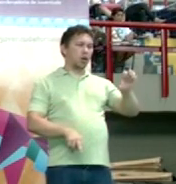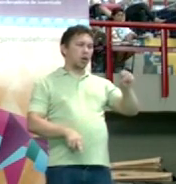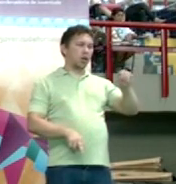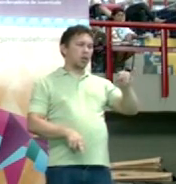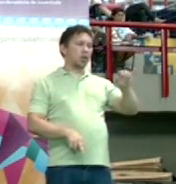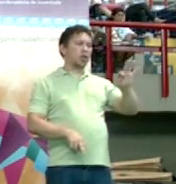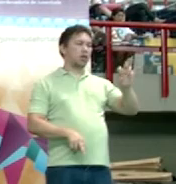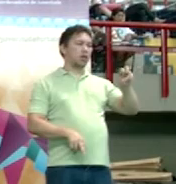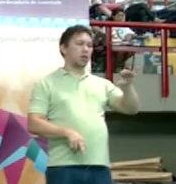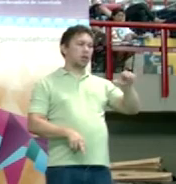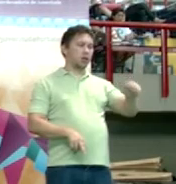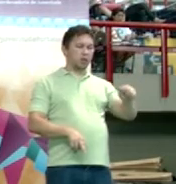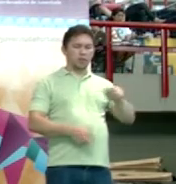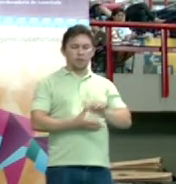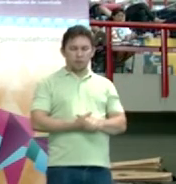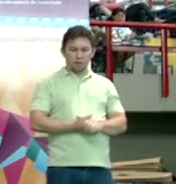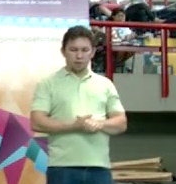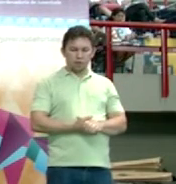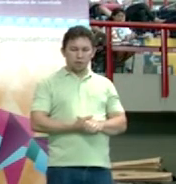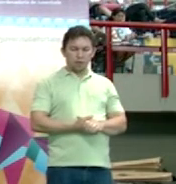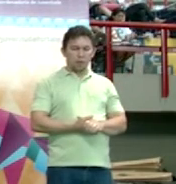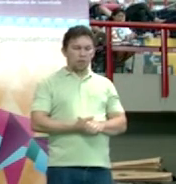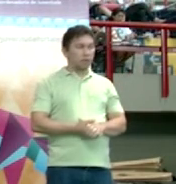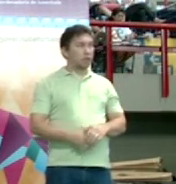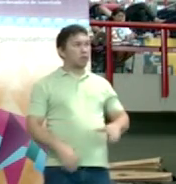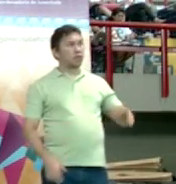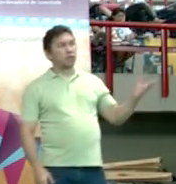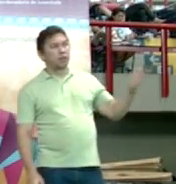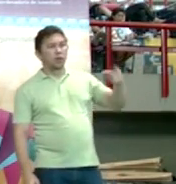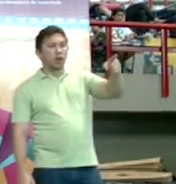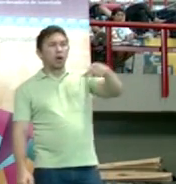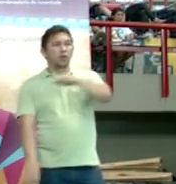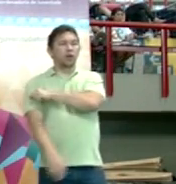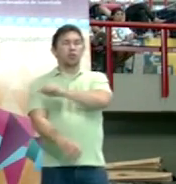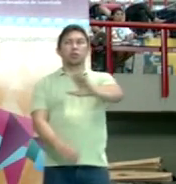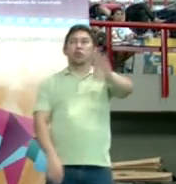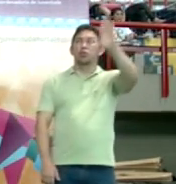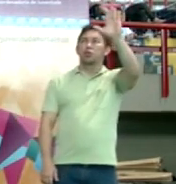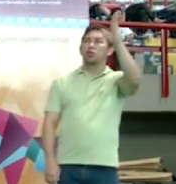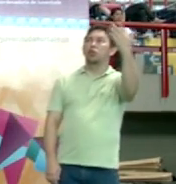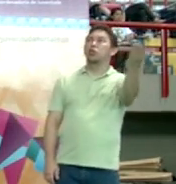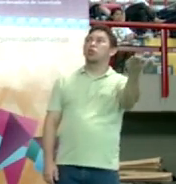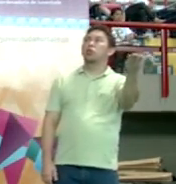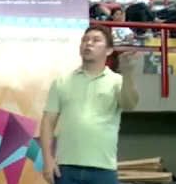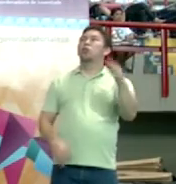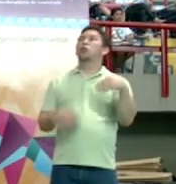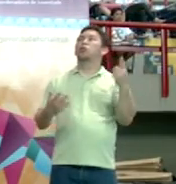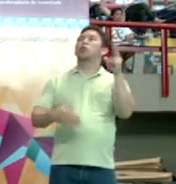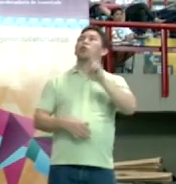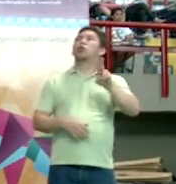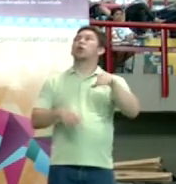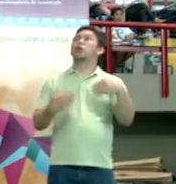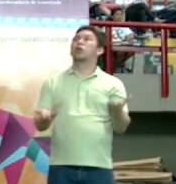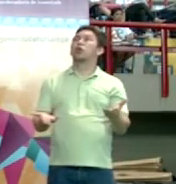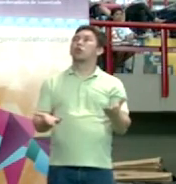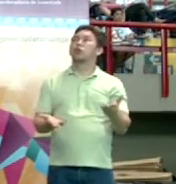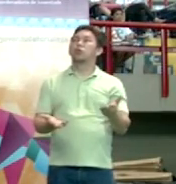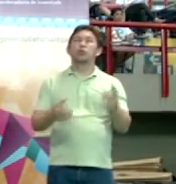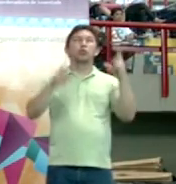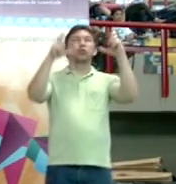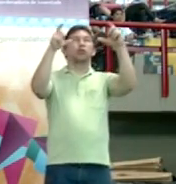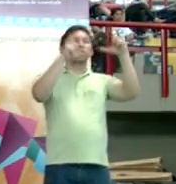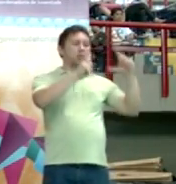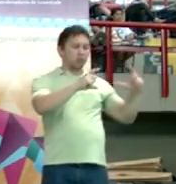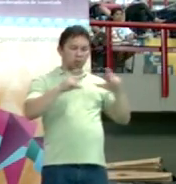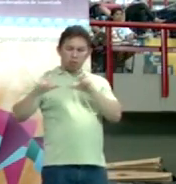Resistência. Aí, pessoal, o cara levanta a mão e diz assim: professor, qual eu vou usar?